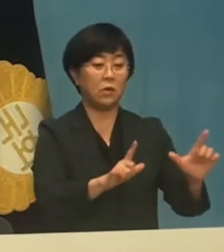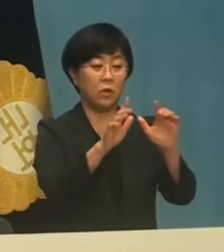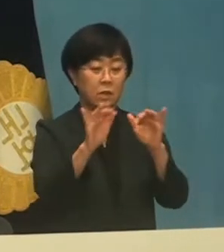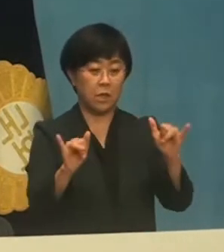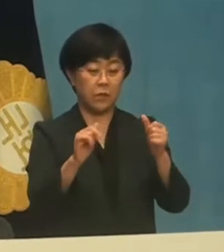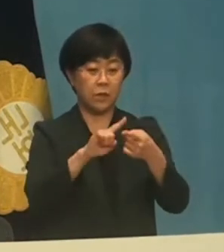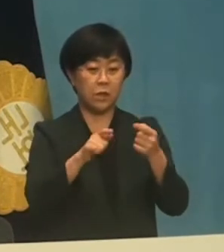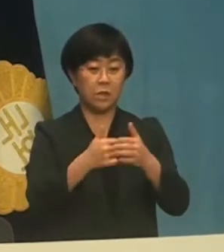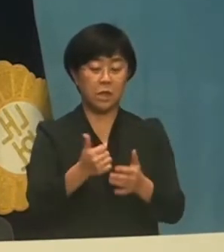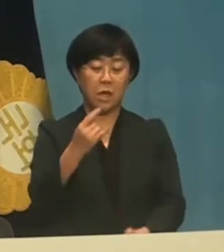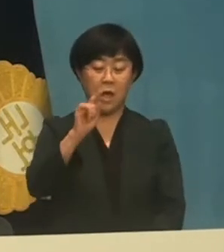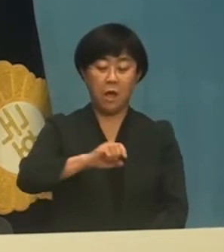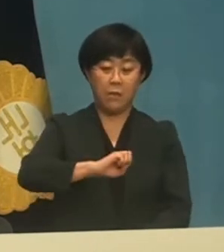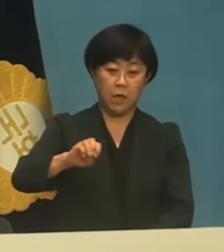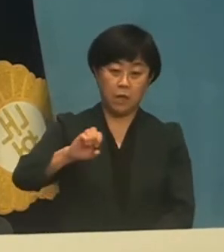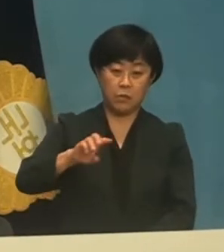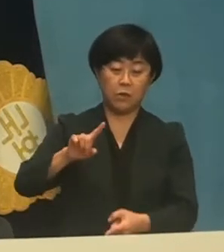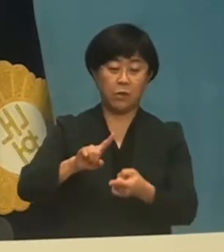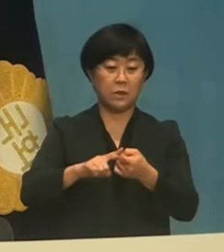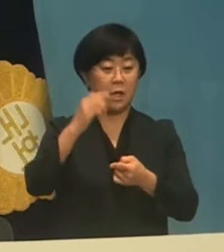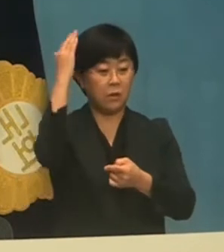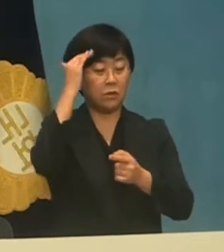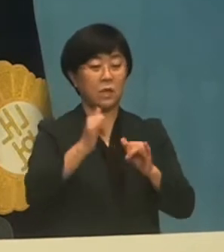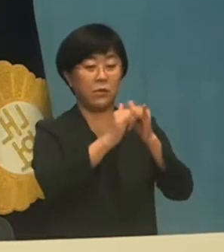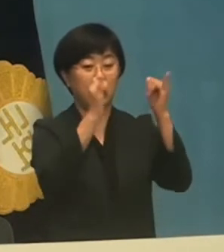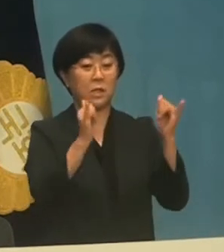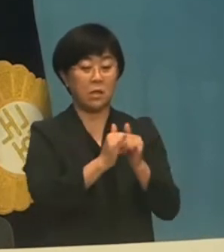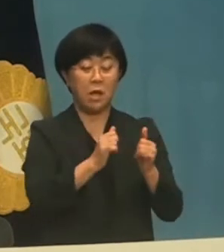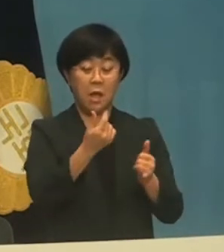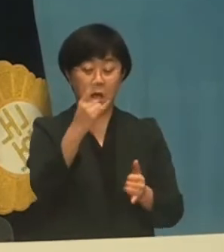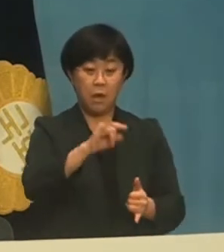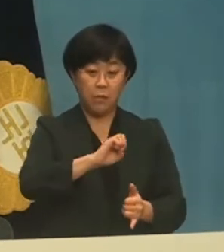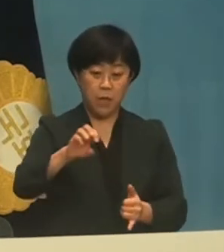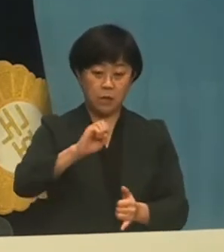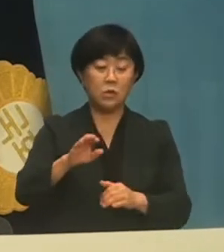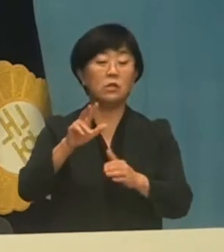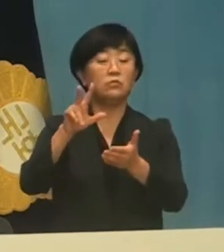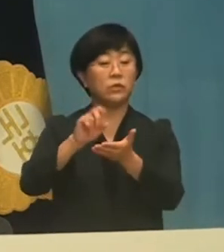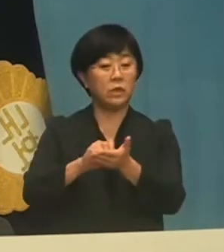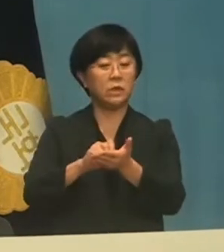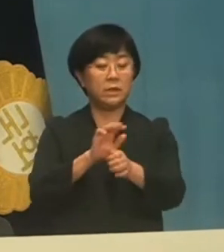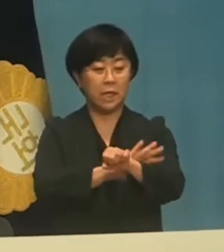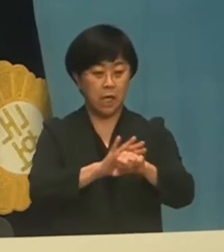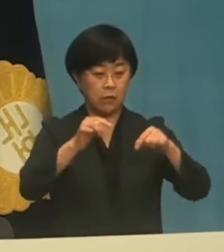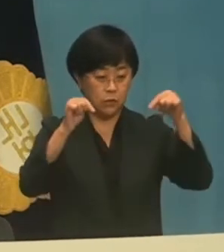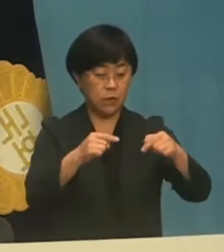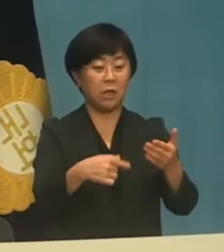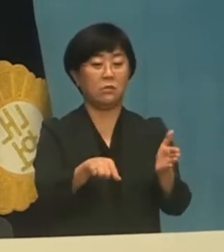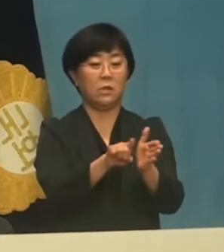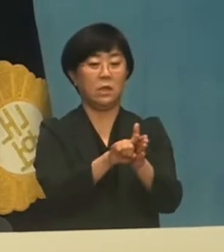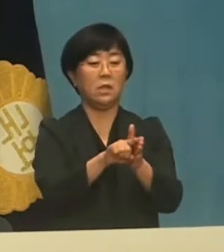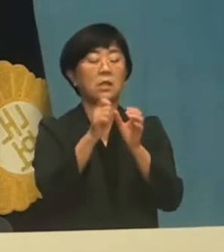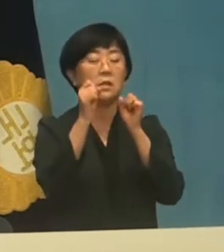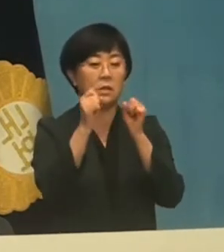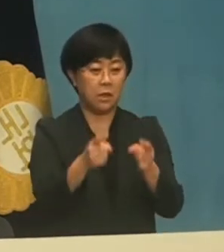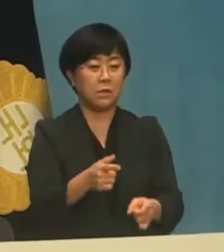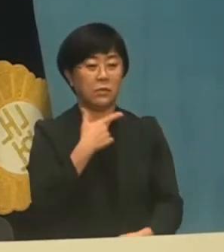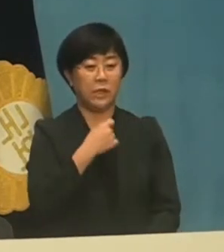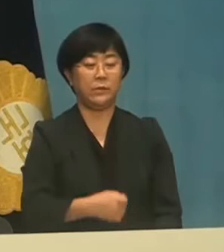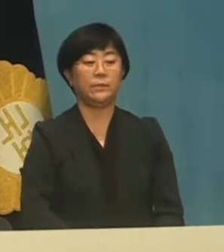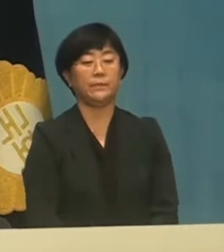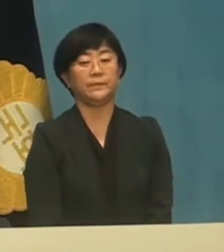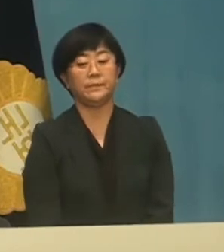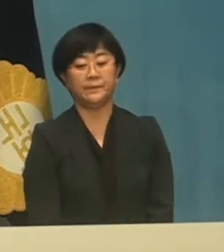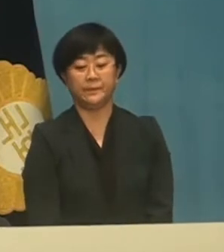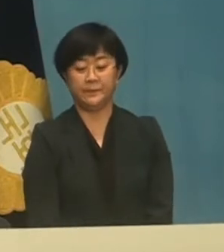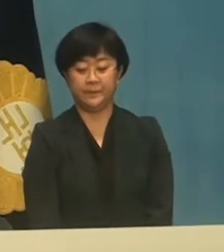핵폐기물 문제를 바라보고 한국 사회에서 고준위 핵폐기물 문제를 제대로 논의하기 위한 기회가 되기를 바랍니다.